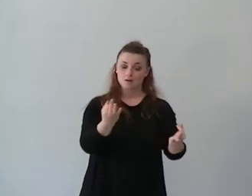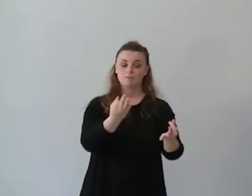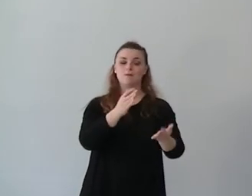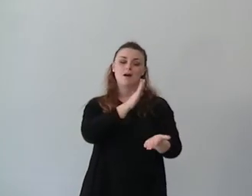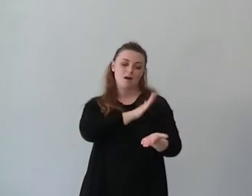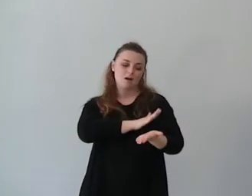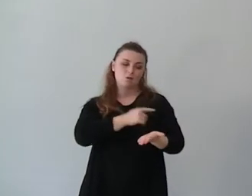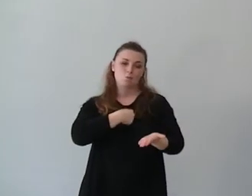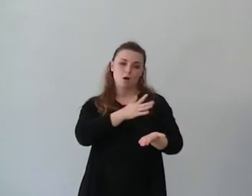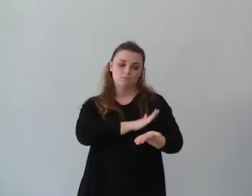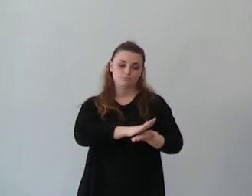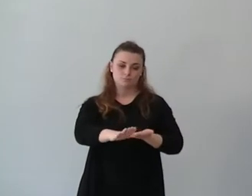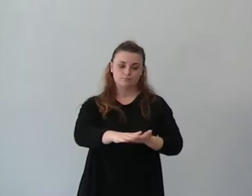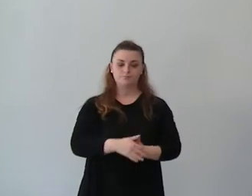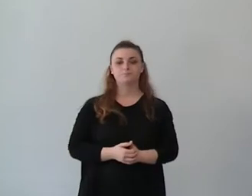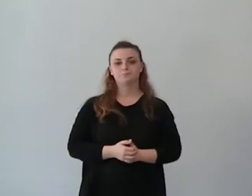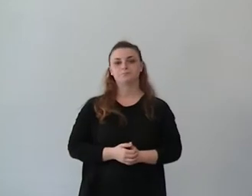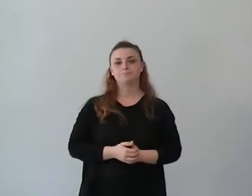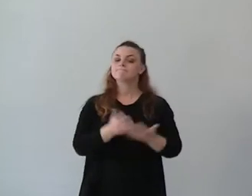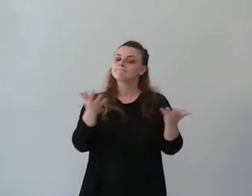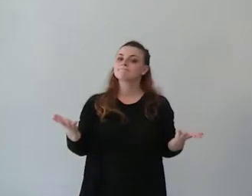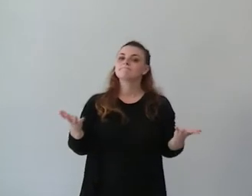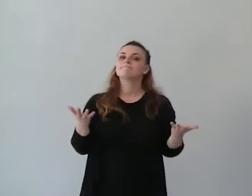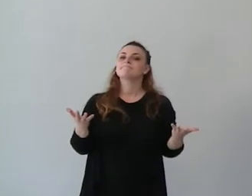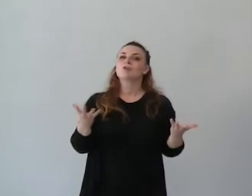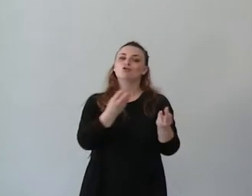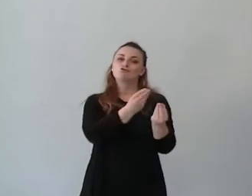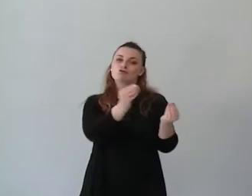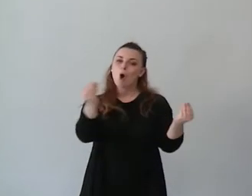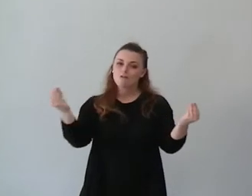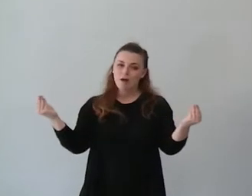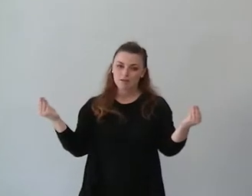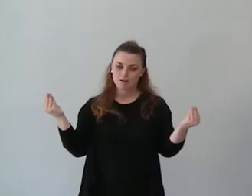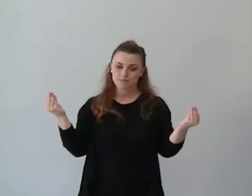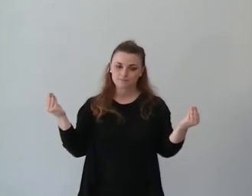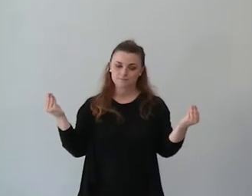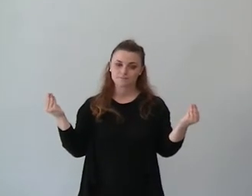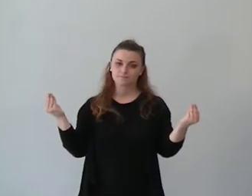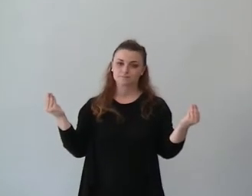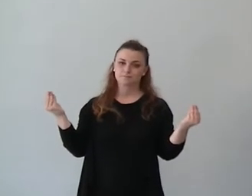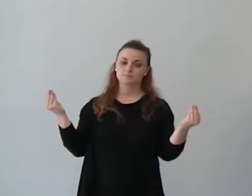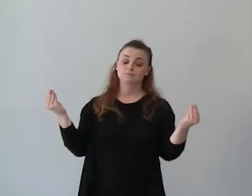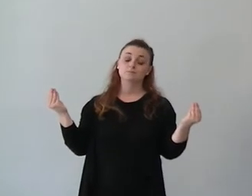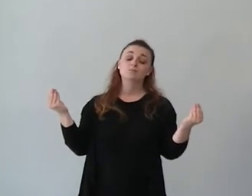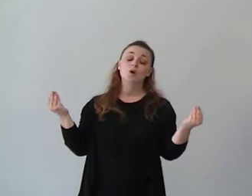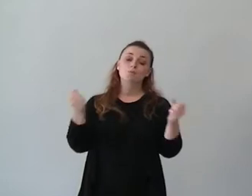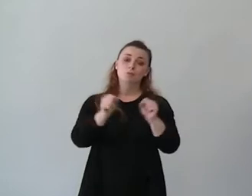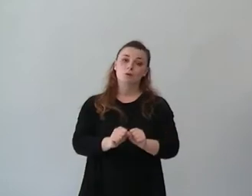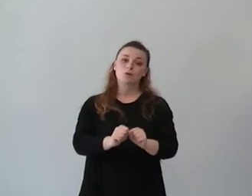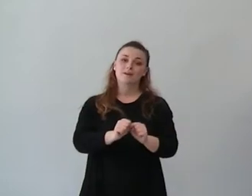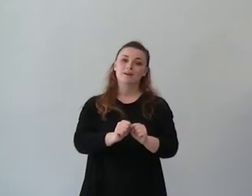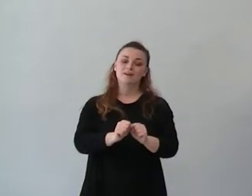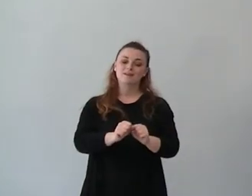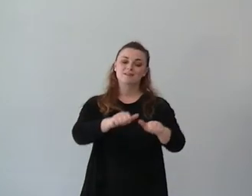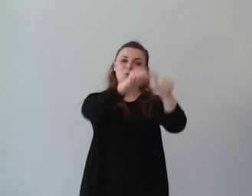When you are young, quando sei giovane, you can be a Timothy to someone. Puoi essere un Timoteo